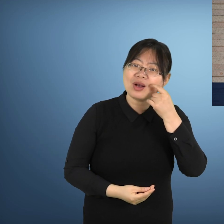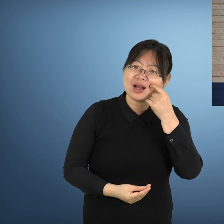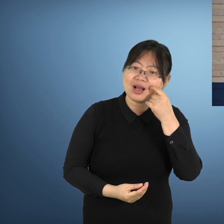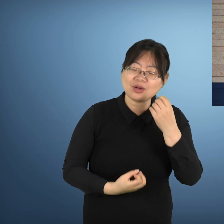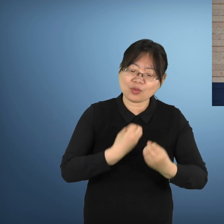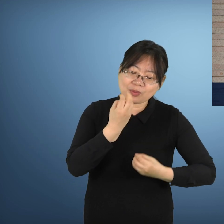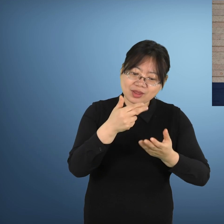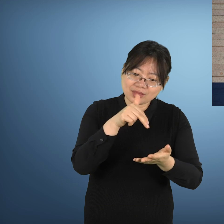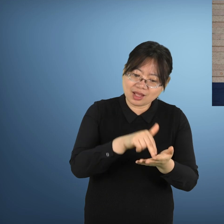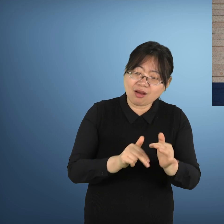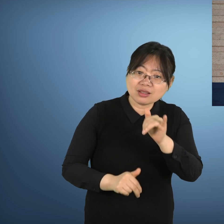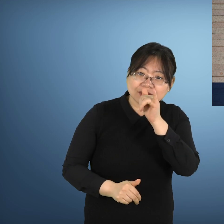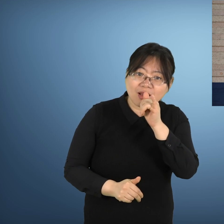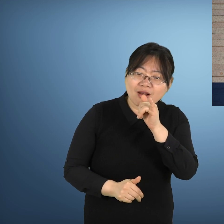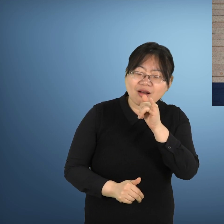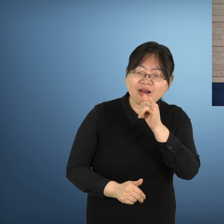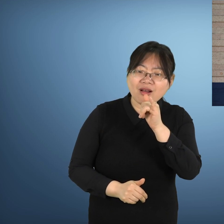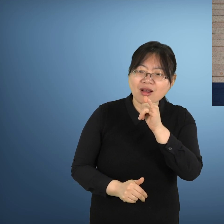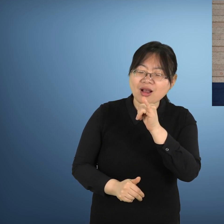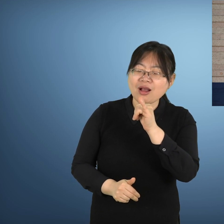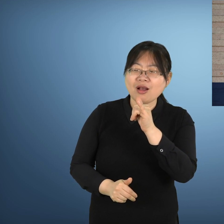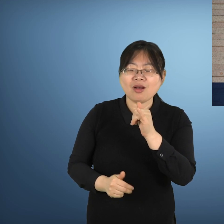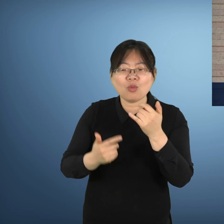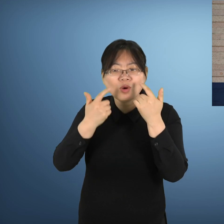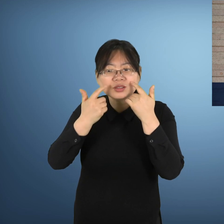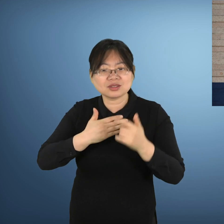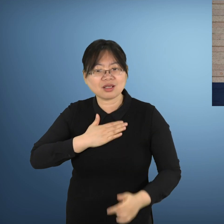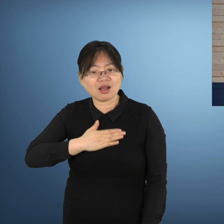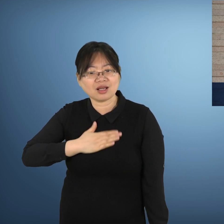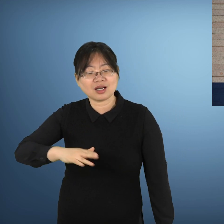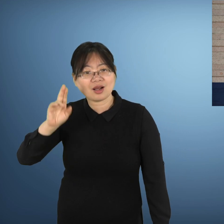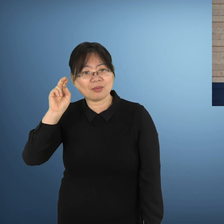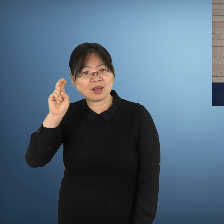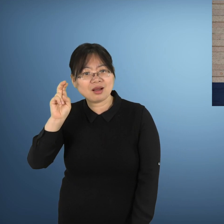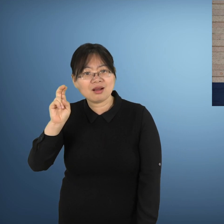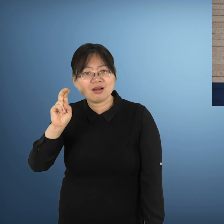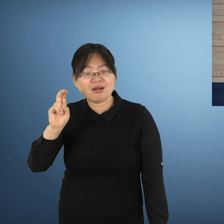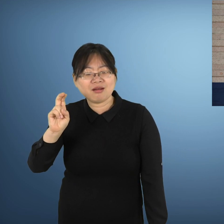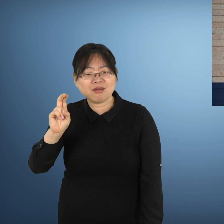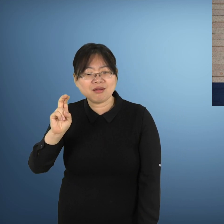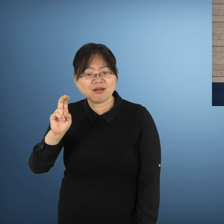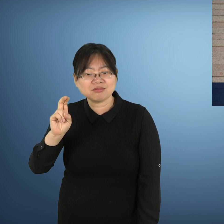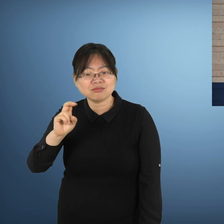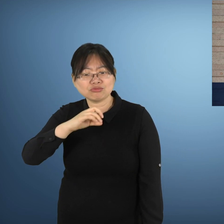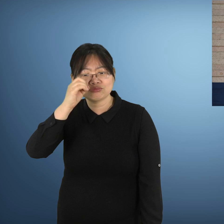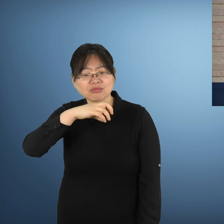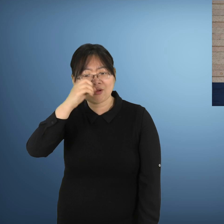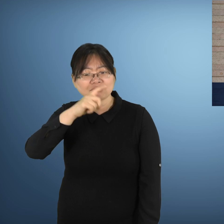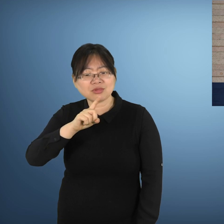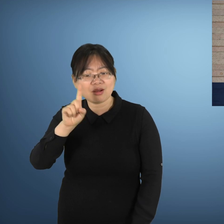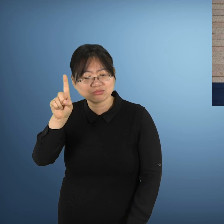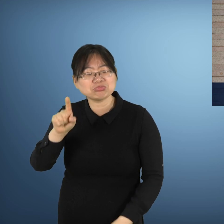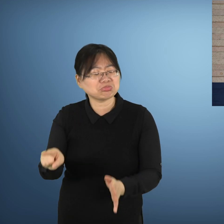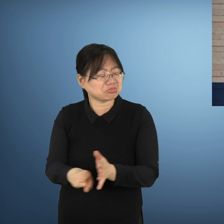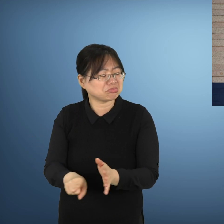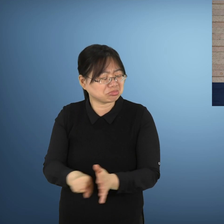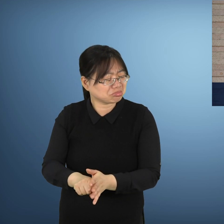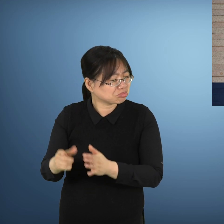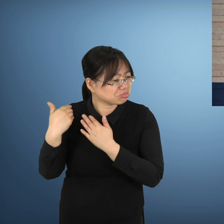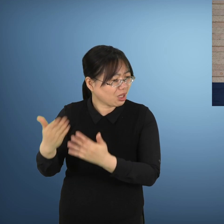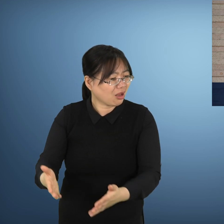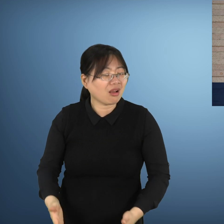서 있는 제자를 틀림없이 아셨을 텐데 그냥 한 번 더 믿어보는 걸까?